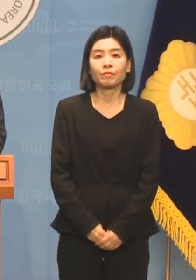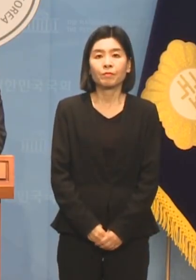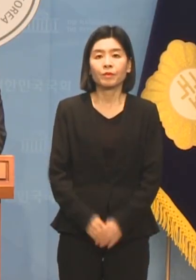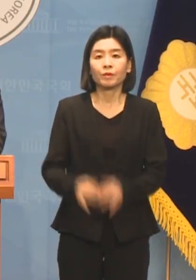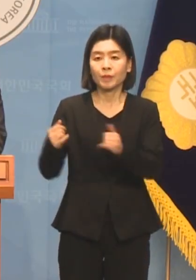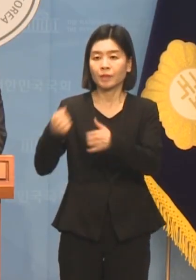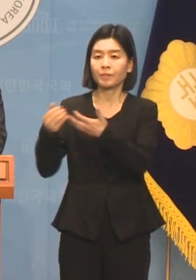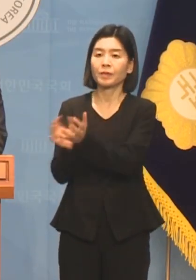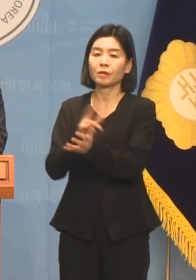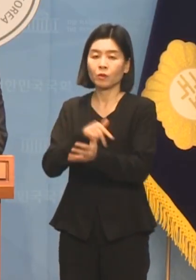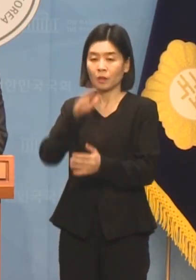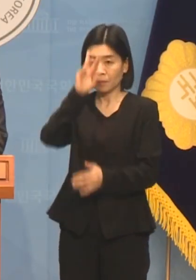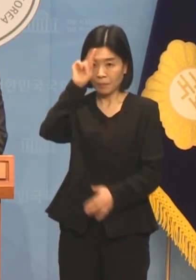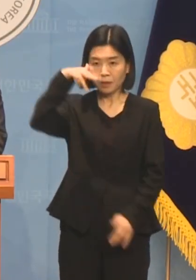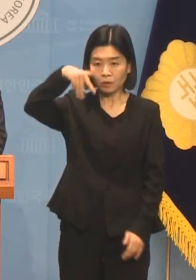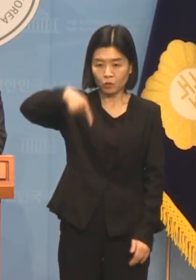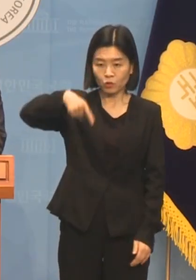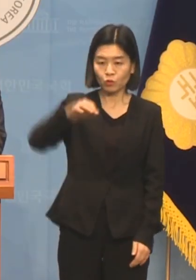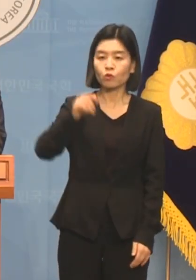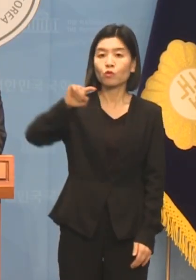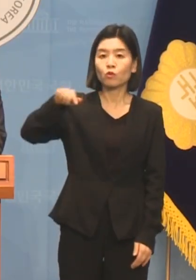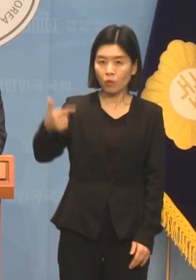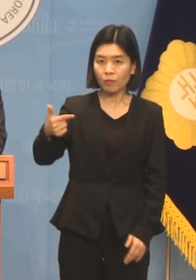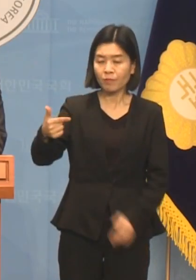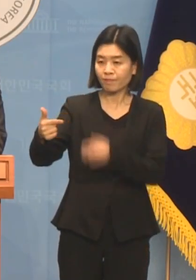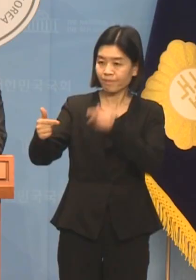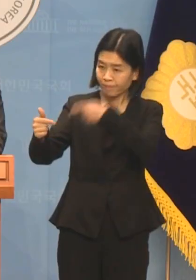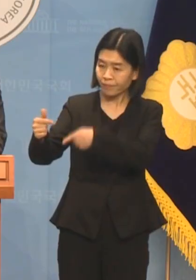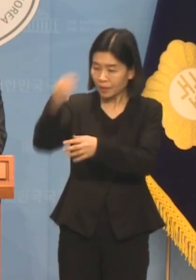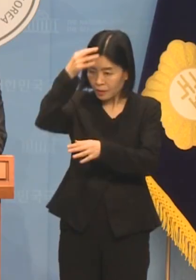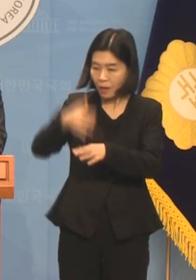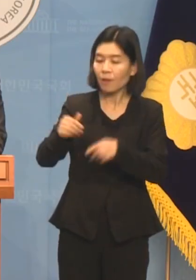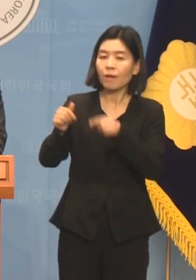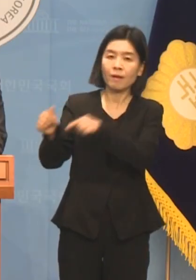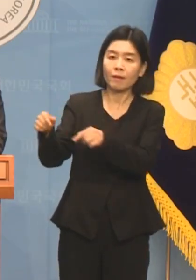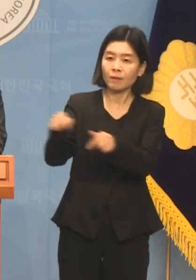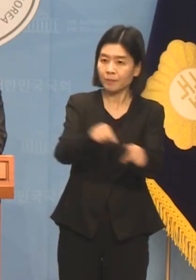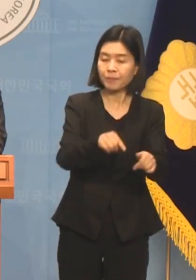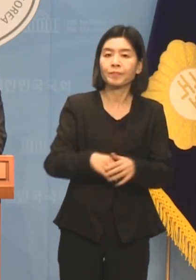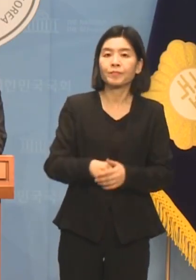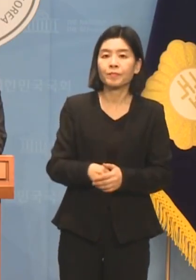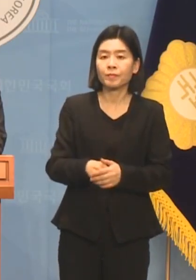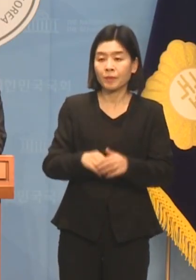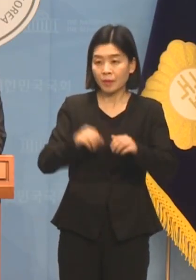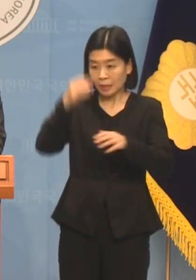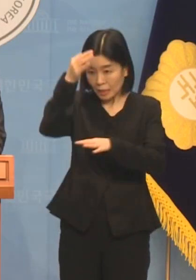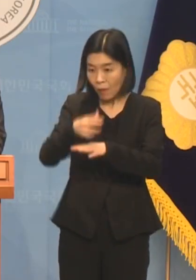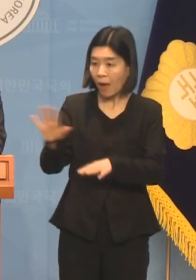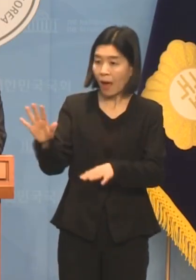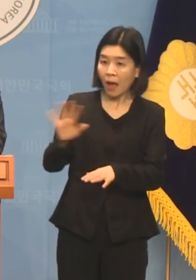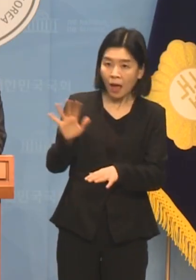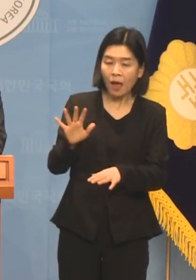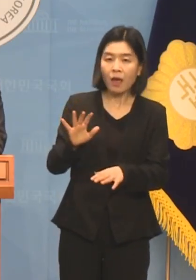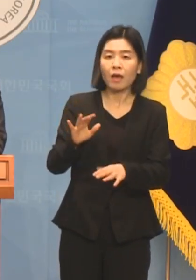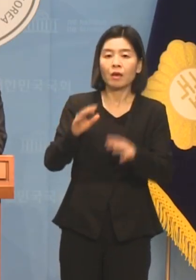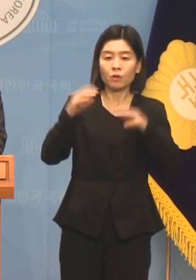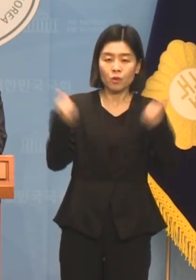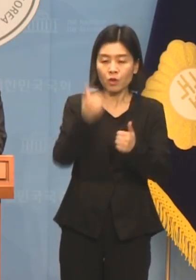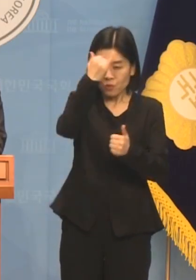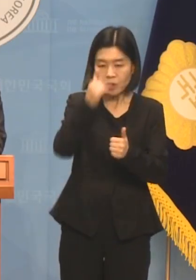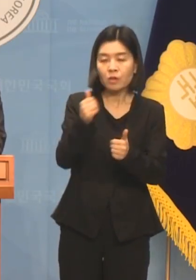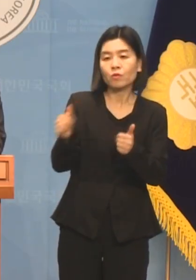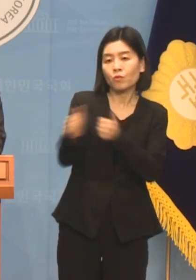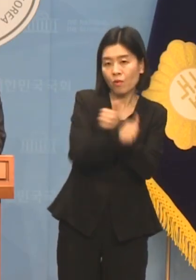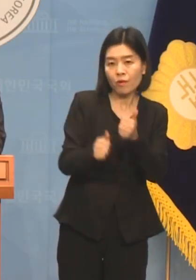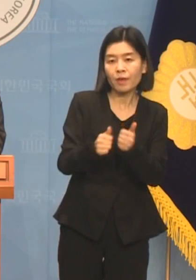박충건 의원은 공식 사과하십시오. 이행하지 않으면 국회 윤리위에 제소해 제명을 추진할